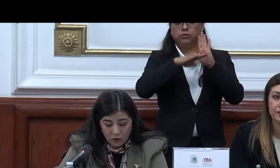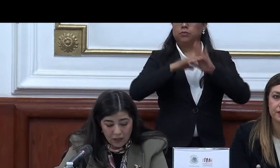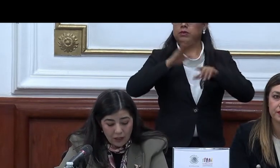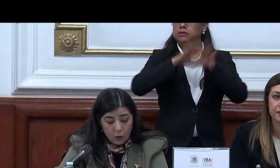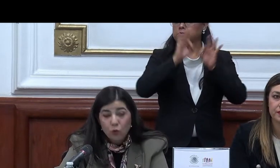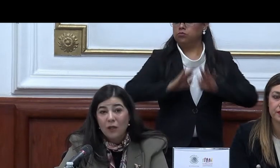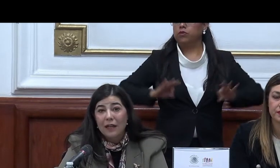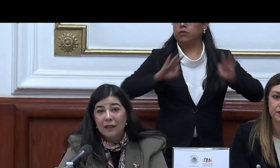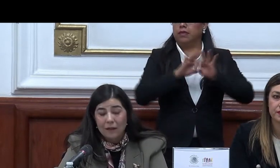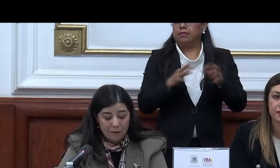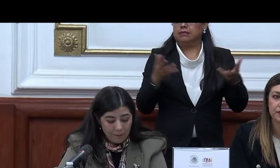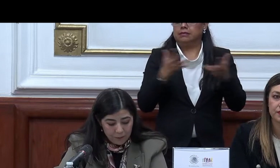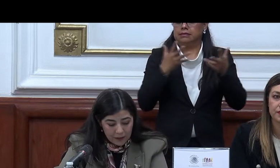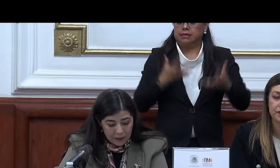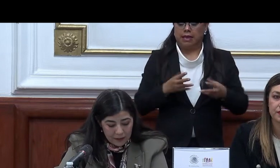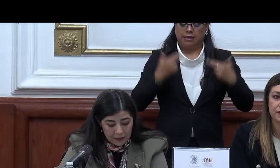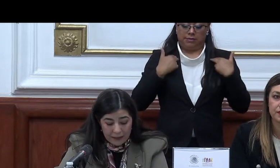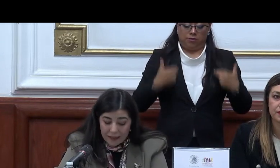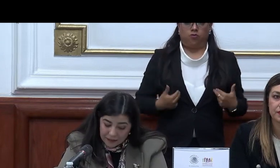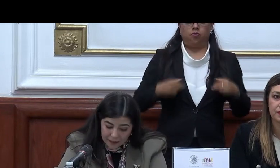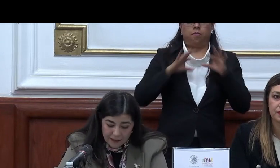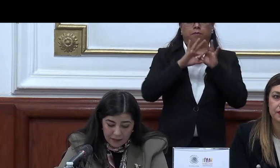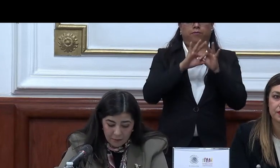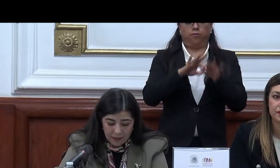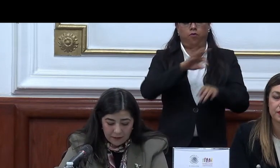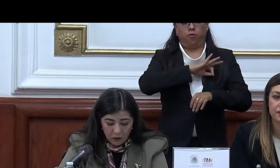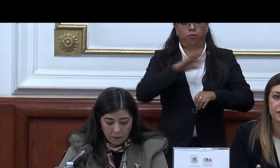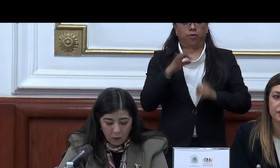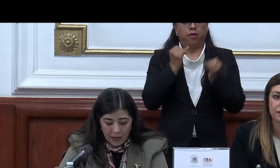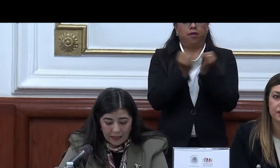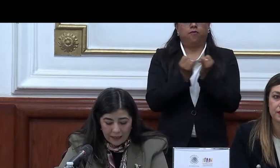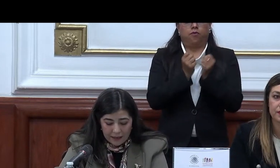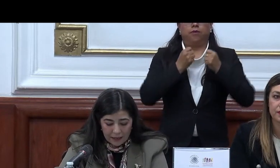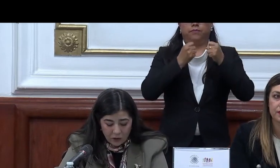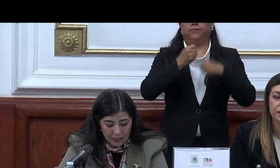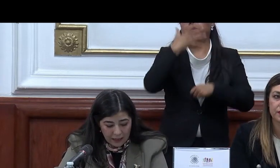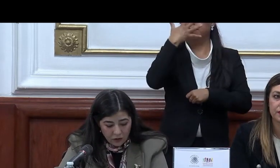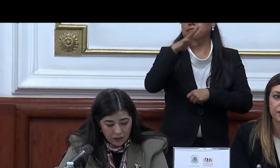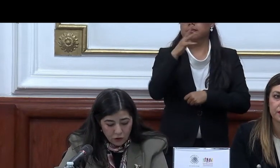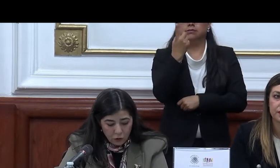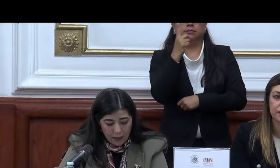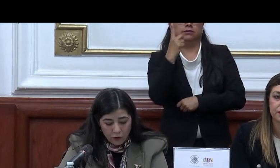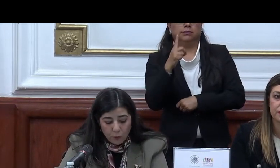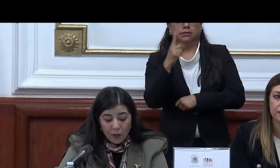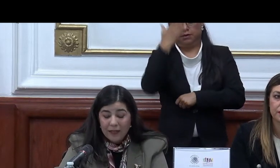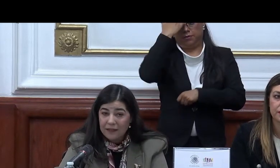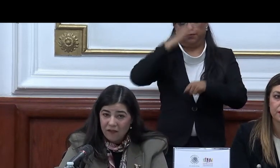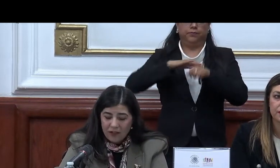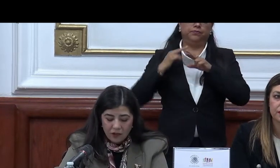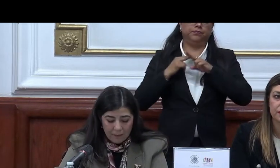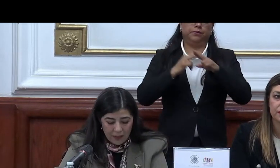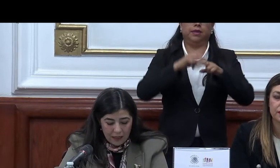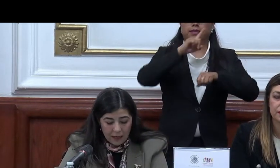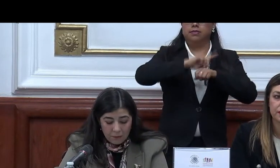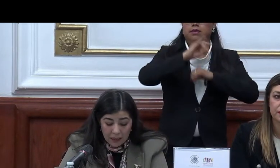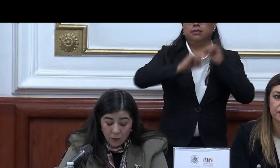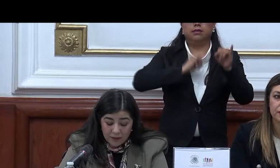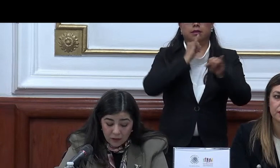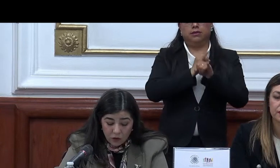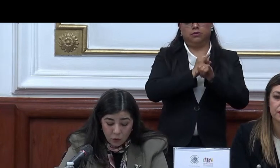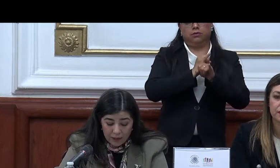de una sociedad justa y equitativa. El 10 de diciembre se conmemora el Día Internacional de los Derechos Humanos porque en esta fecha,